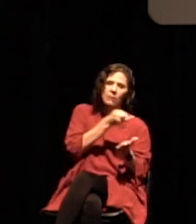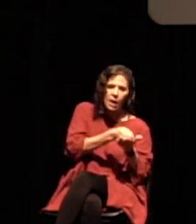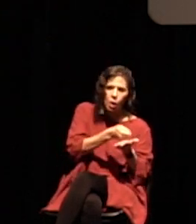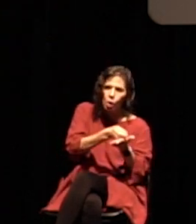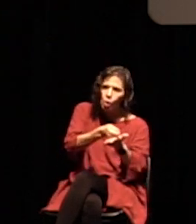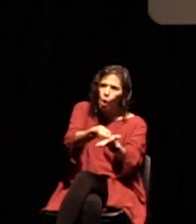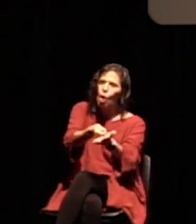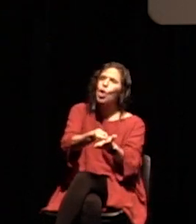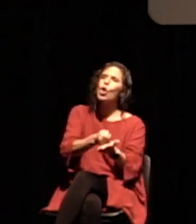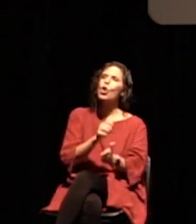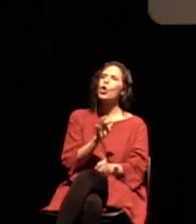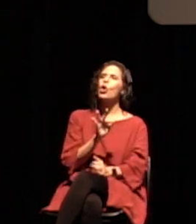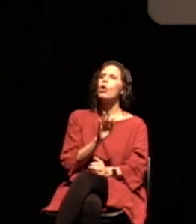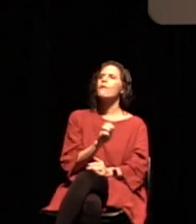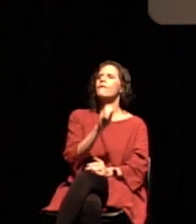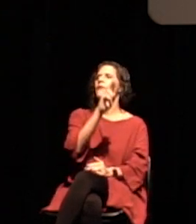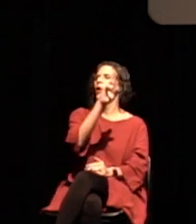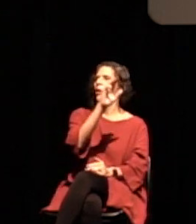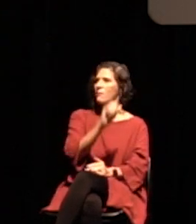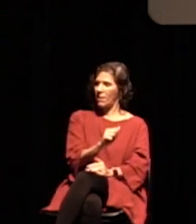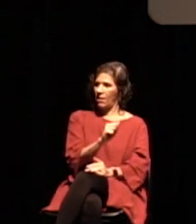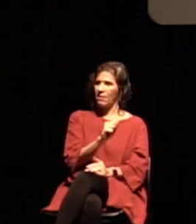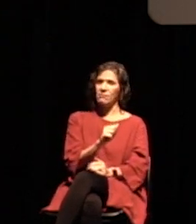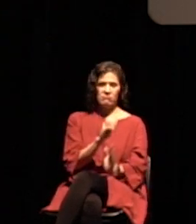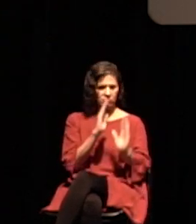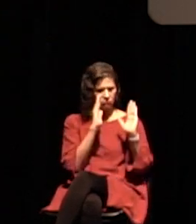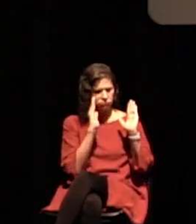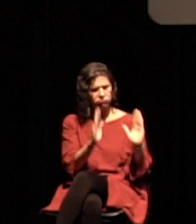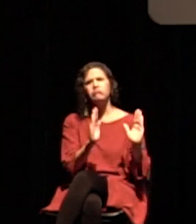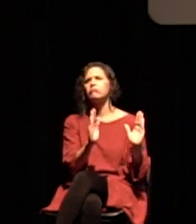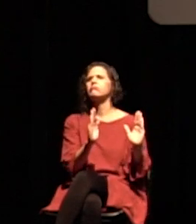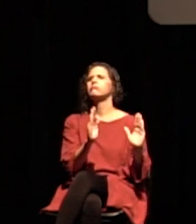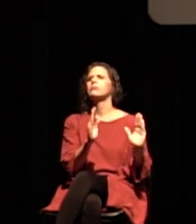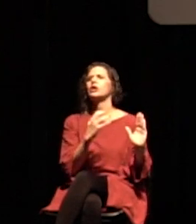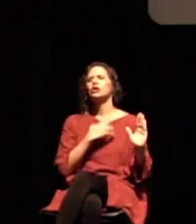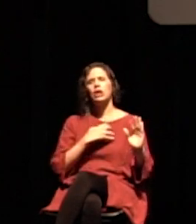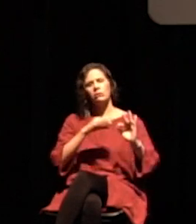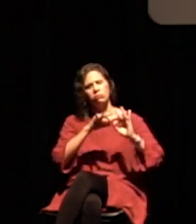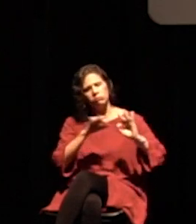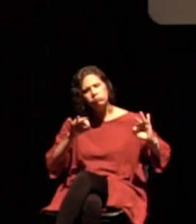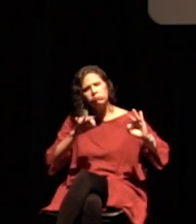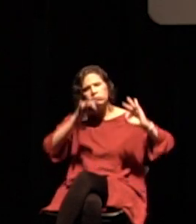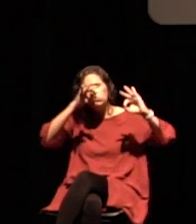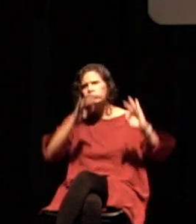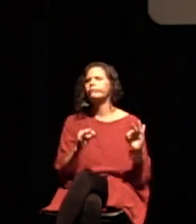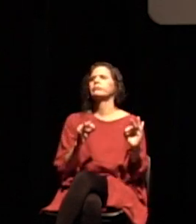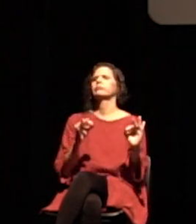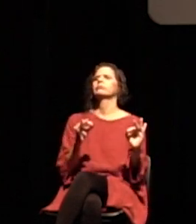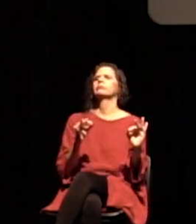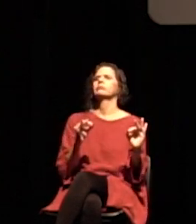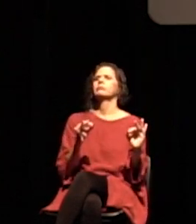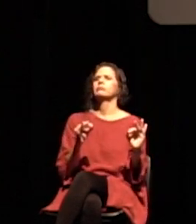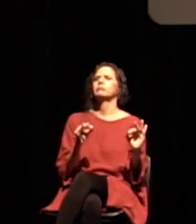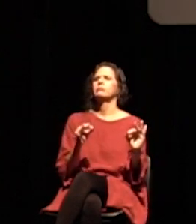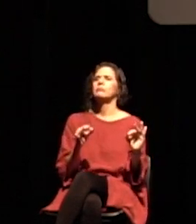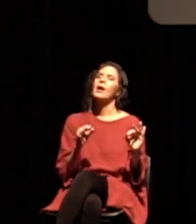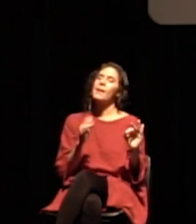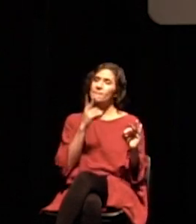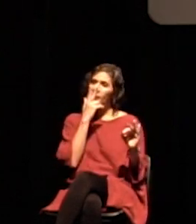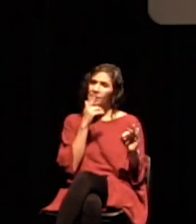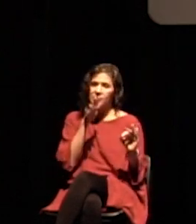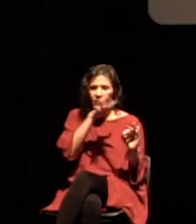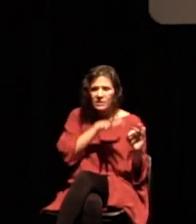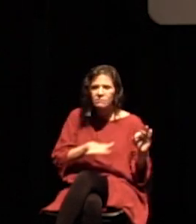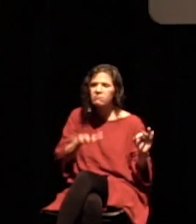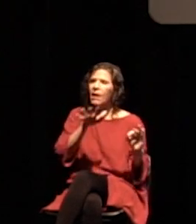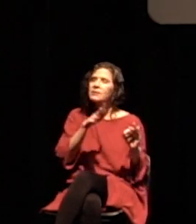eu, Piero della Francescamente falando, né, resulta nesse espaço que é um cristal, esse espaço